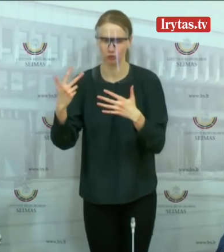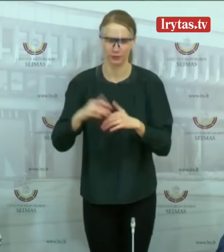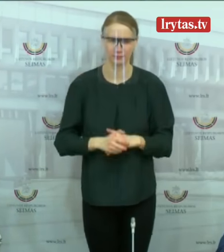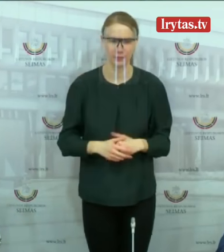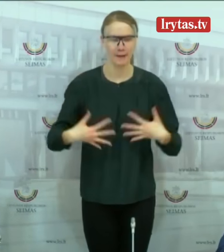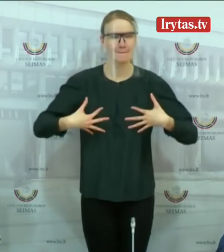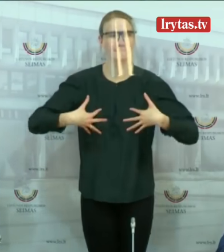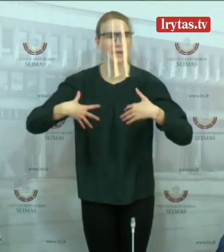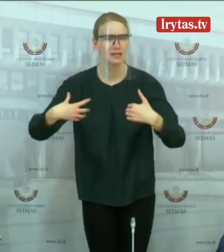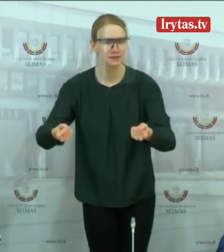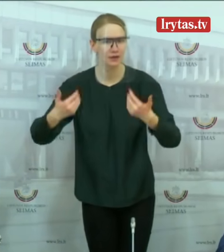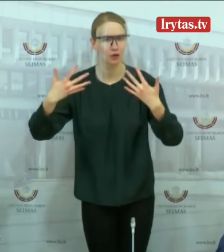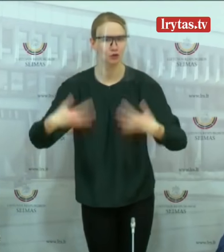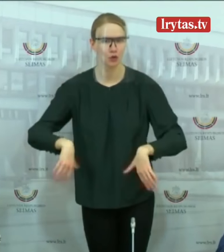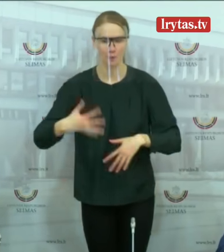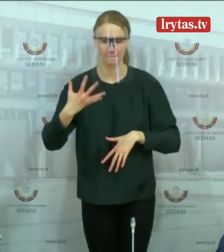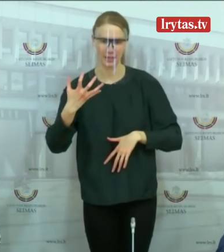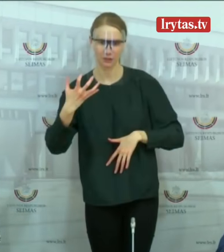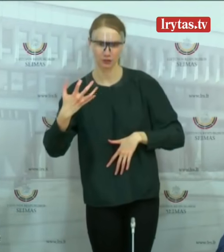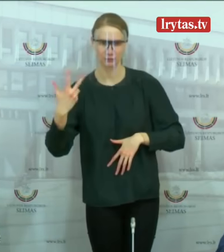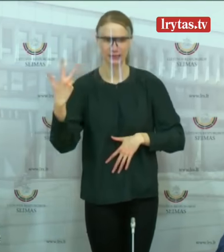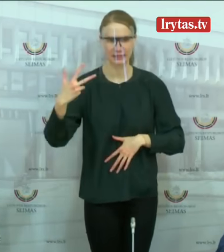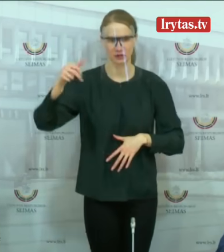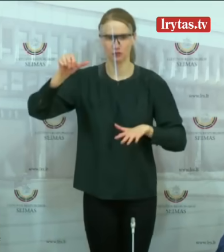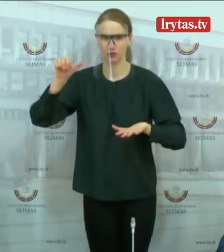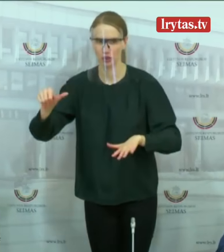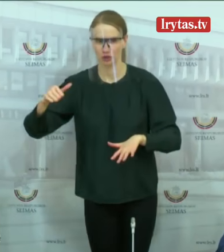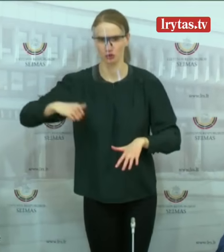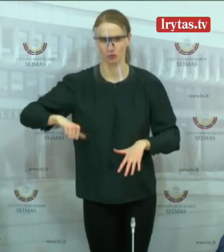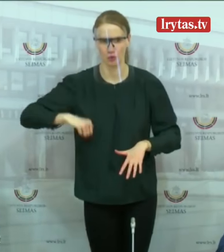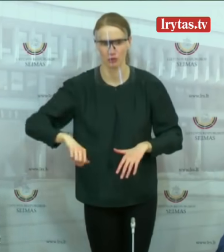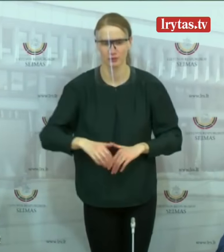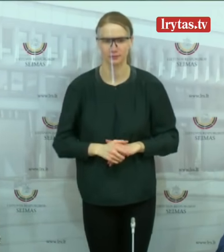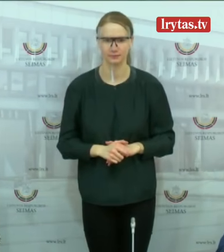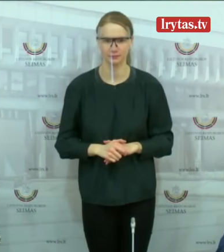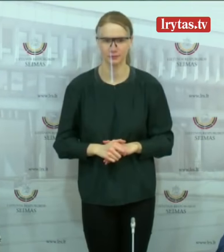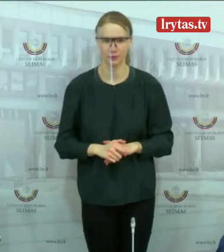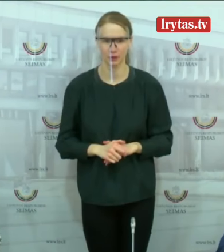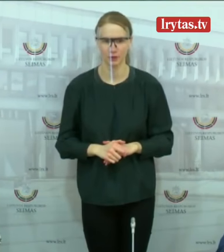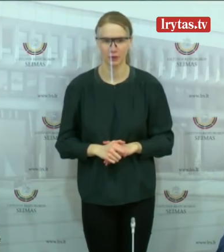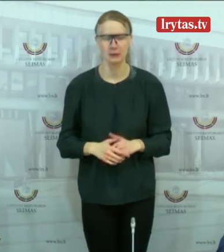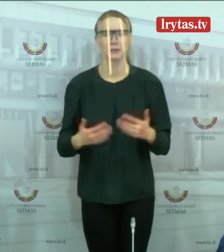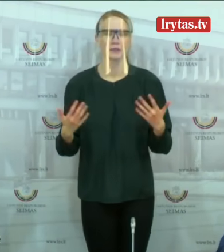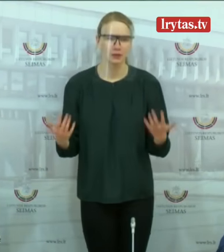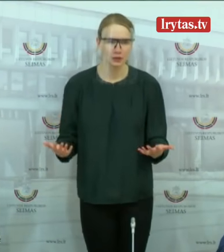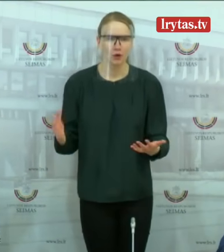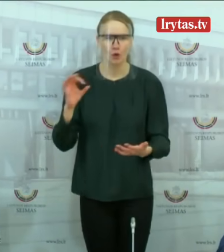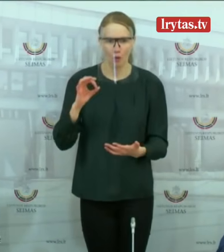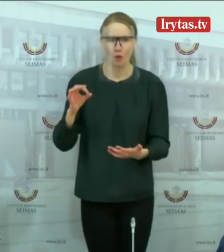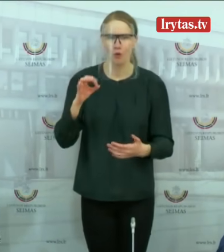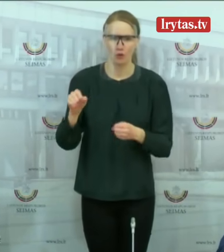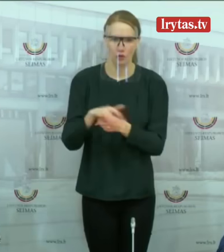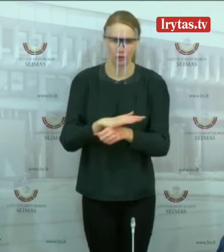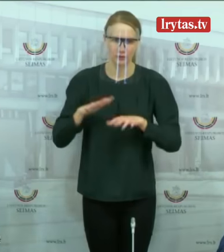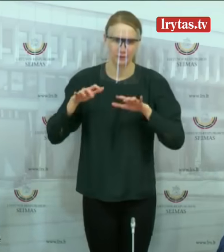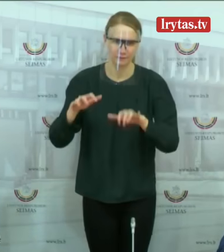pasveikusių asmenų skaičius yra 536 asmenis. Nuo naujo koronaviruso mirusių asmenų skaičius